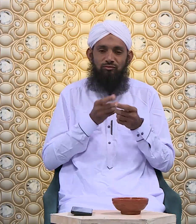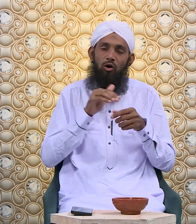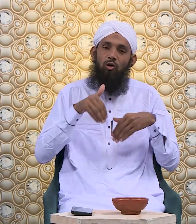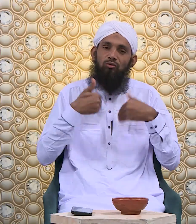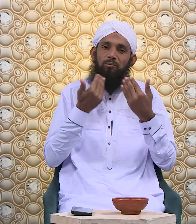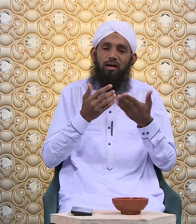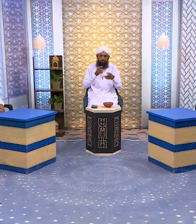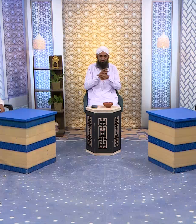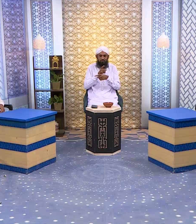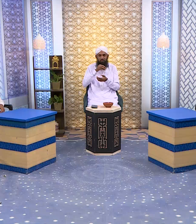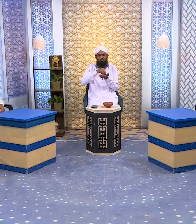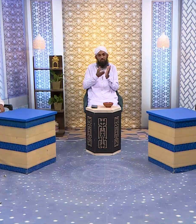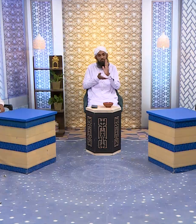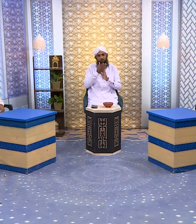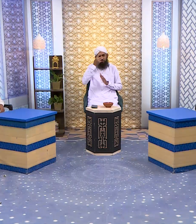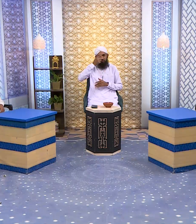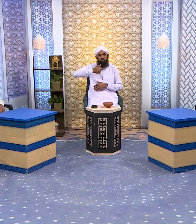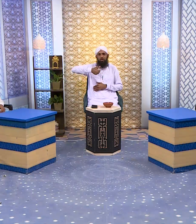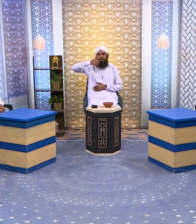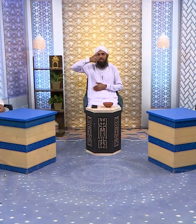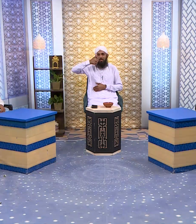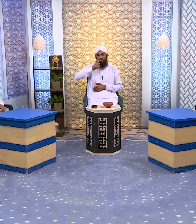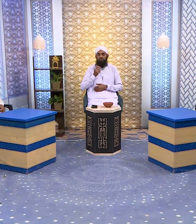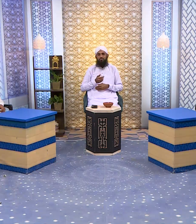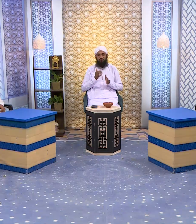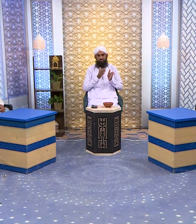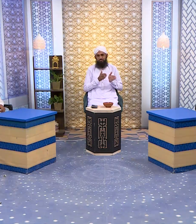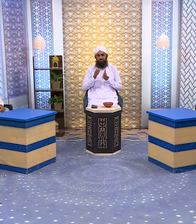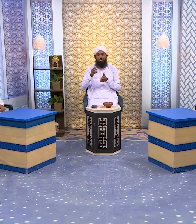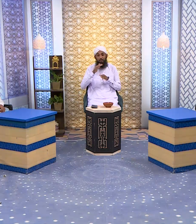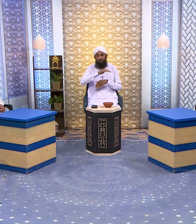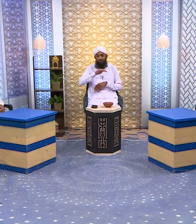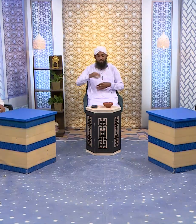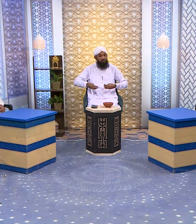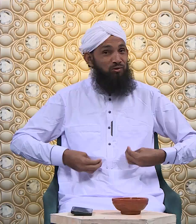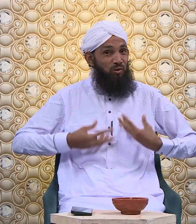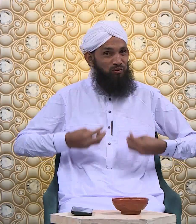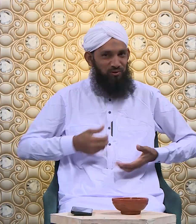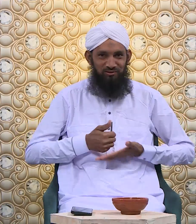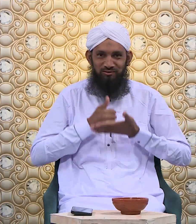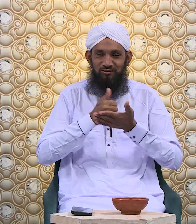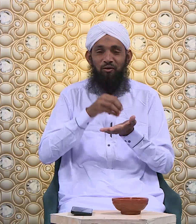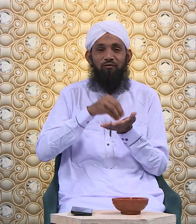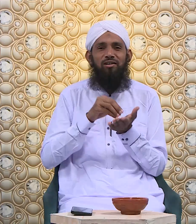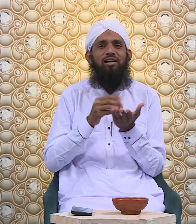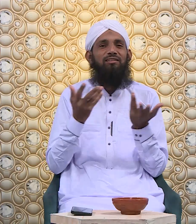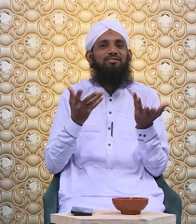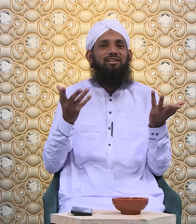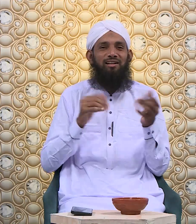مفید ہوگا انشاءاللہ آئیے اب سنیے کہ بچوں کو خوش کرنے کی کیا فضلت ہے چنانچہ حضرت سیدتنا عائشہ